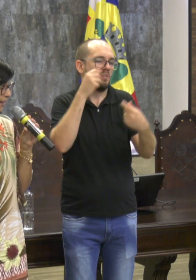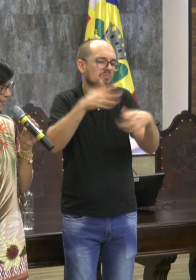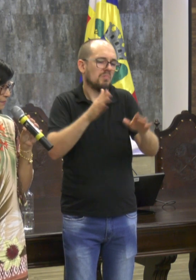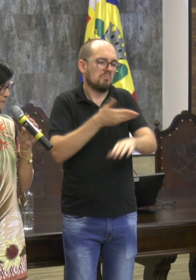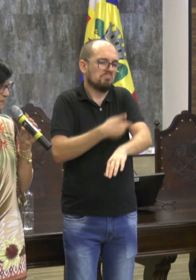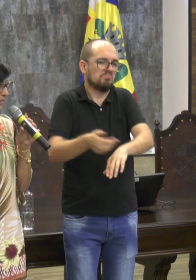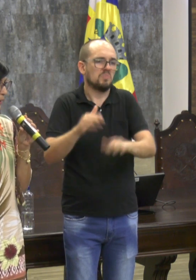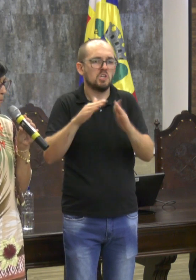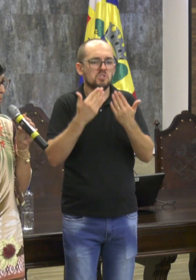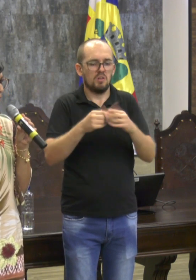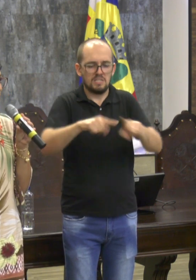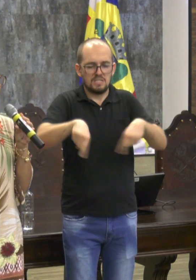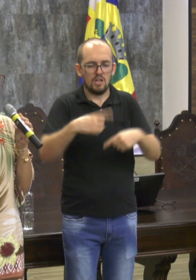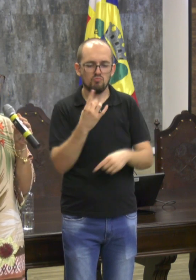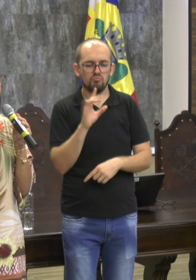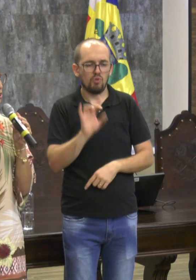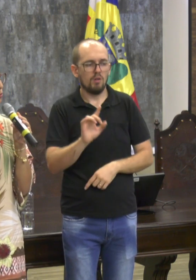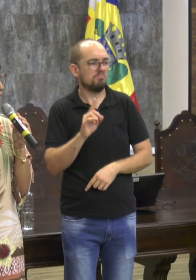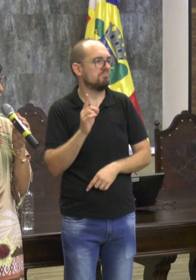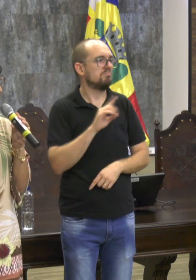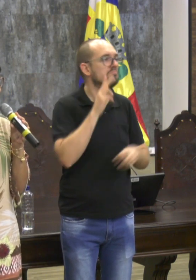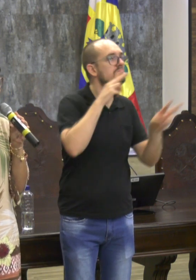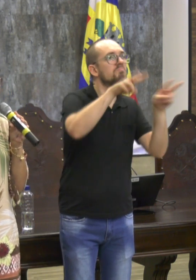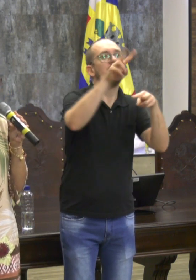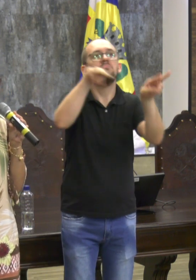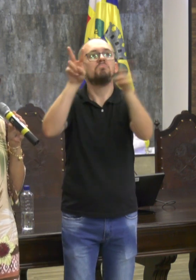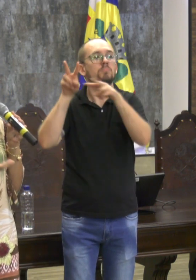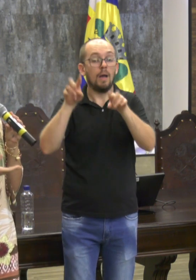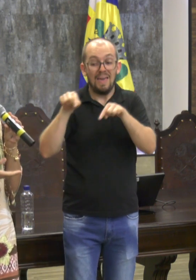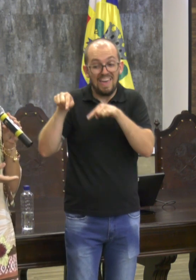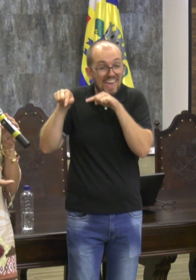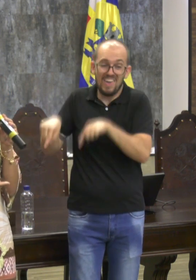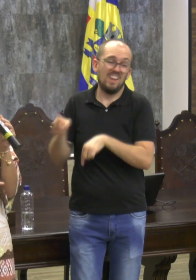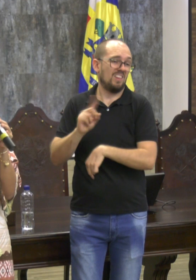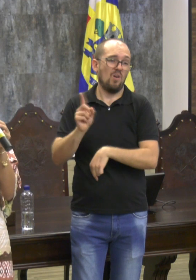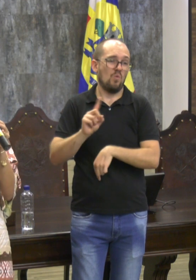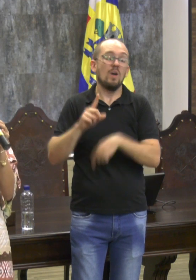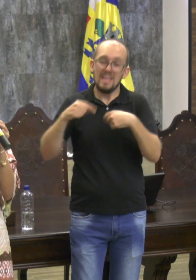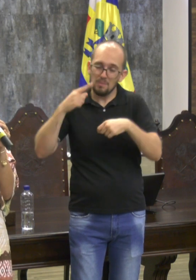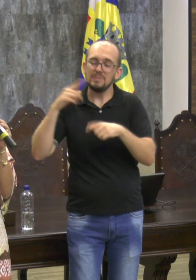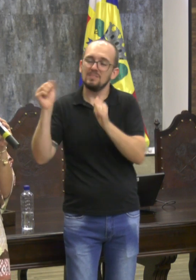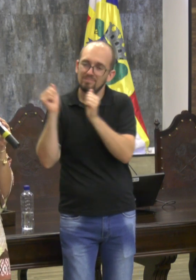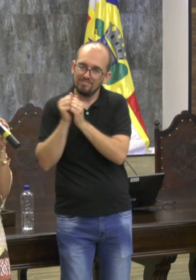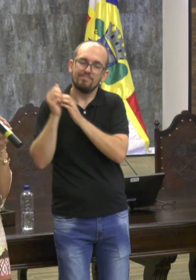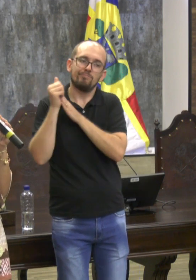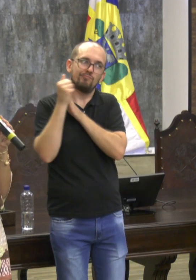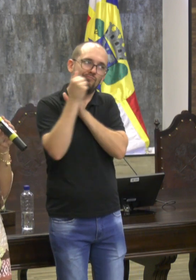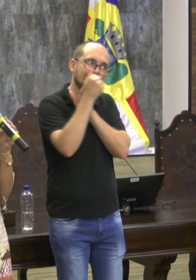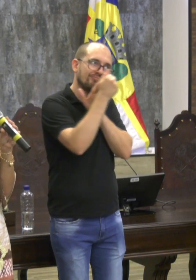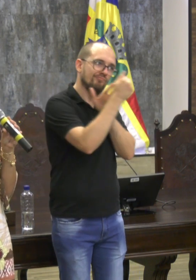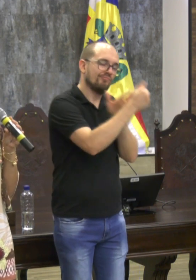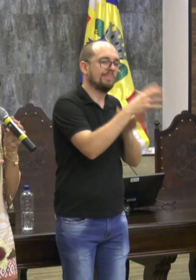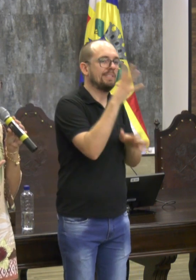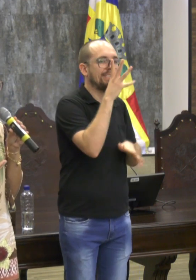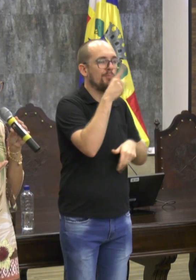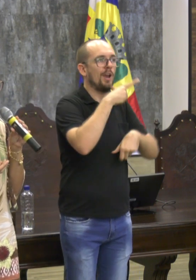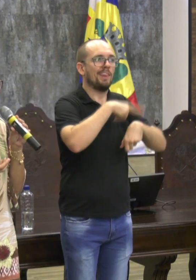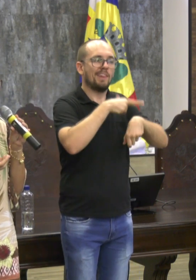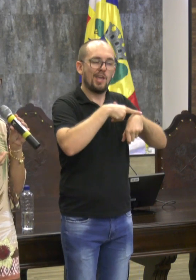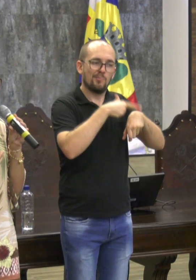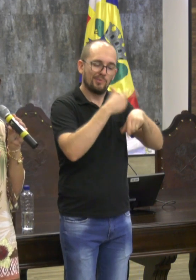como ele, né? Imagine o tempo, né? Como a Valdinéia falou aqui, 18